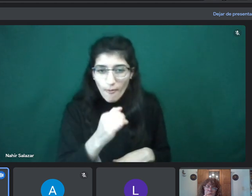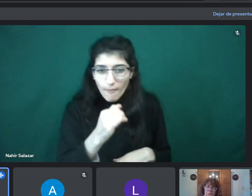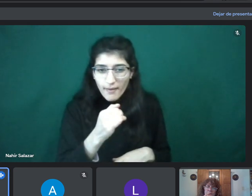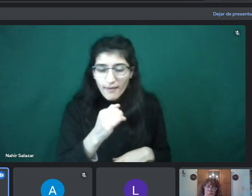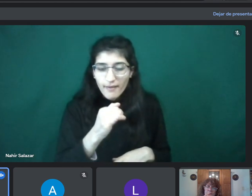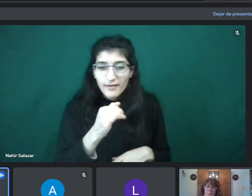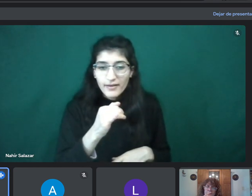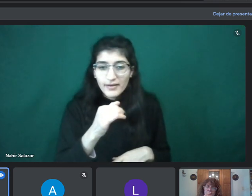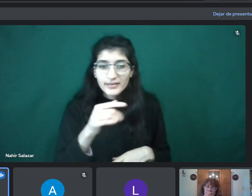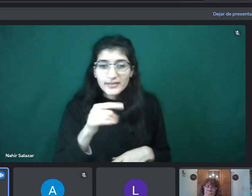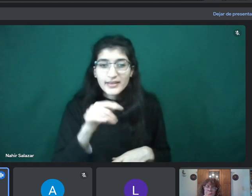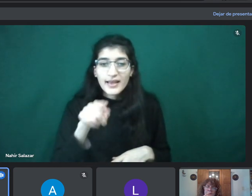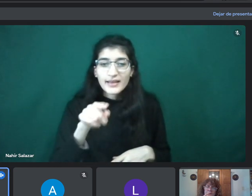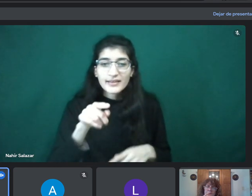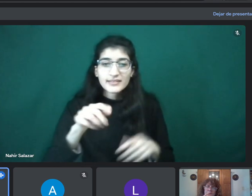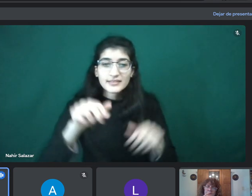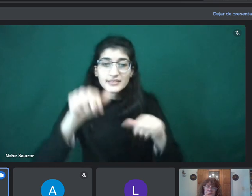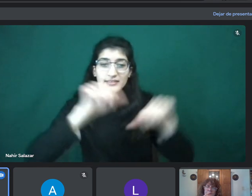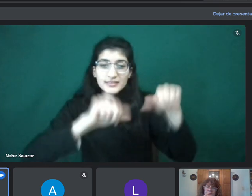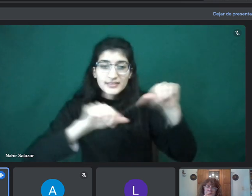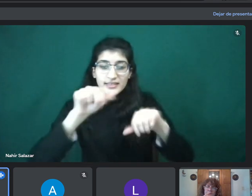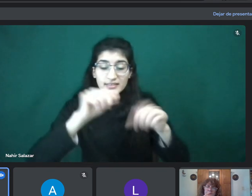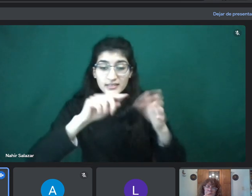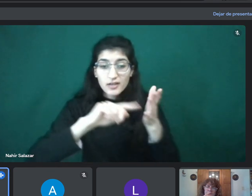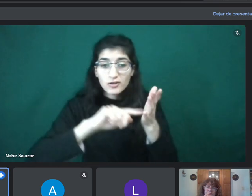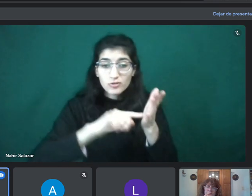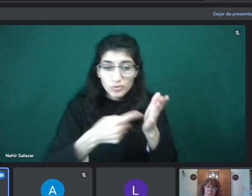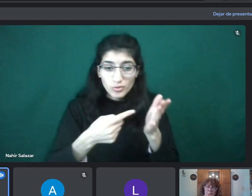ciencias, el sustantivo núcleo, y humanas, naturales y humanas,